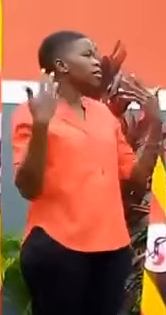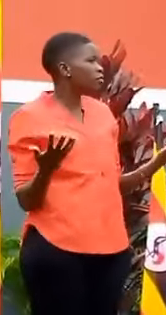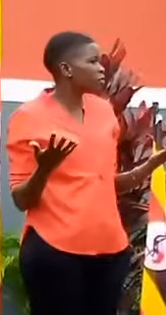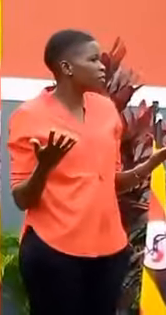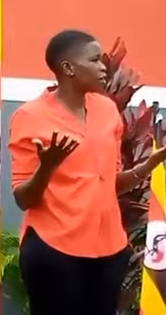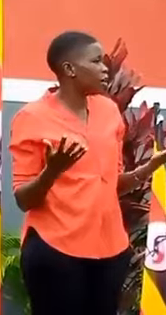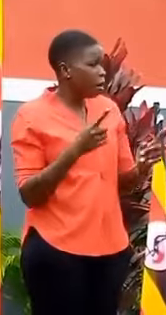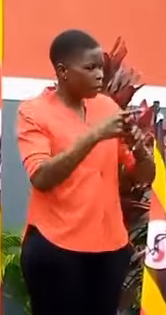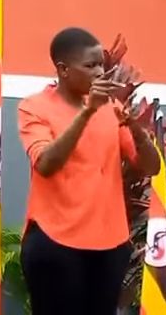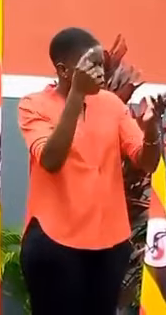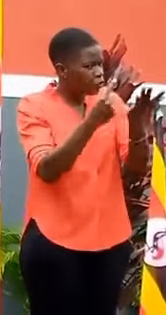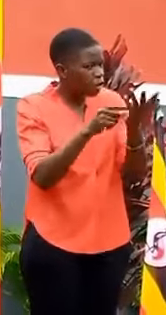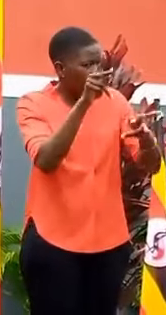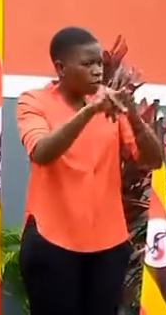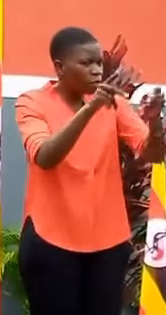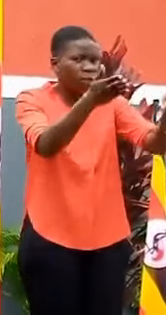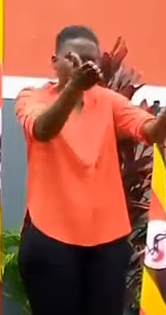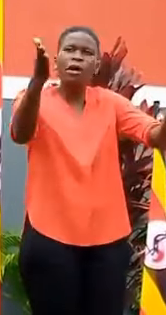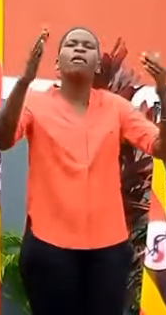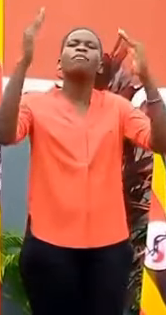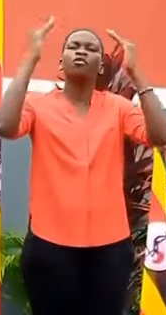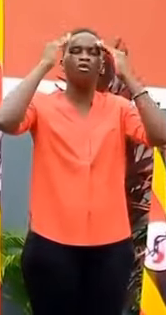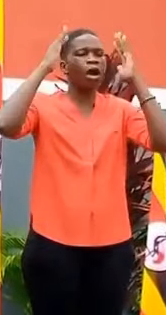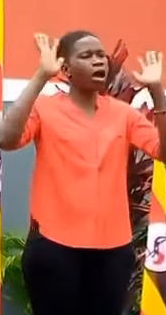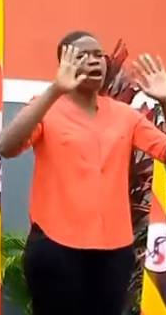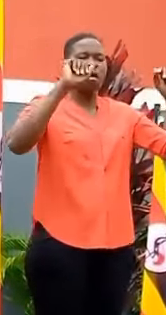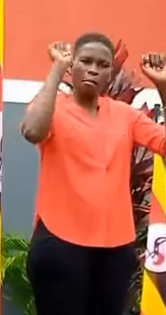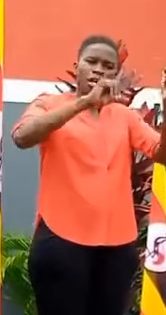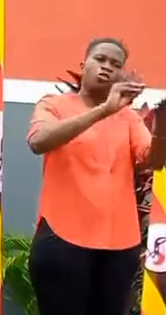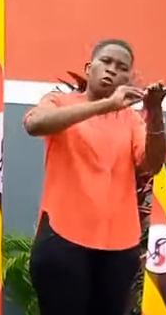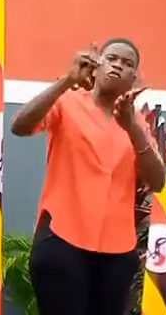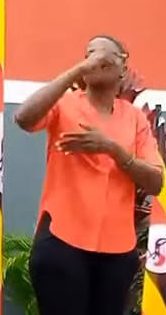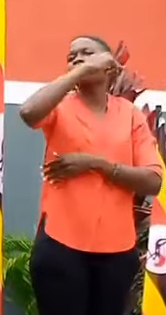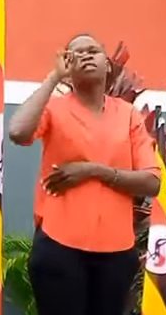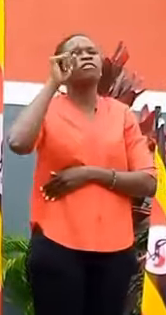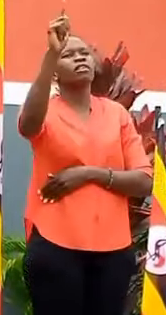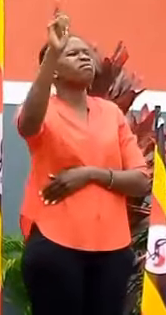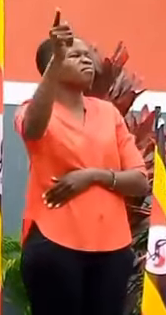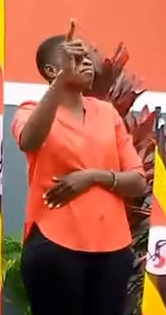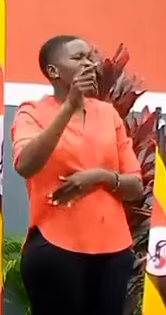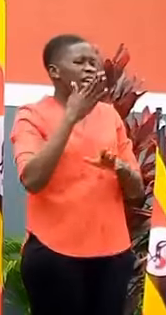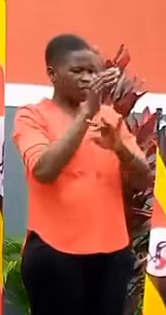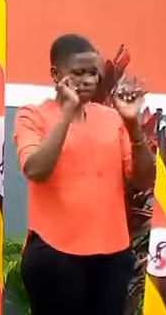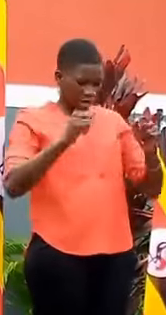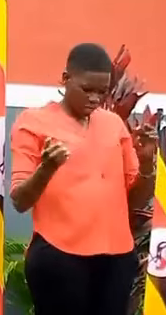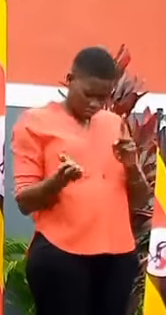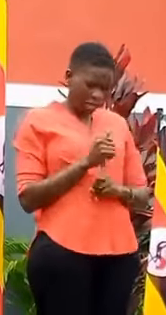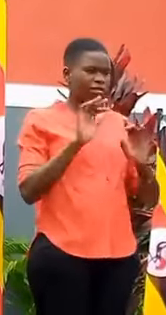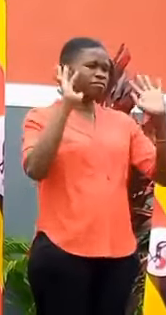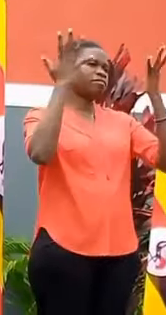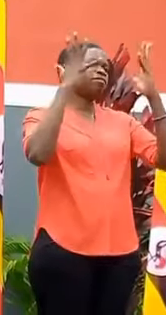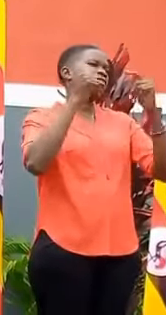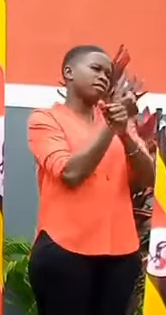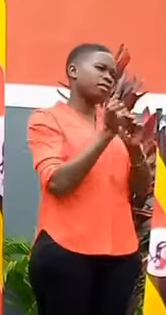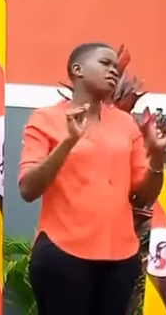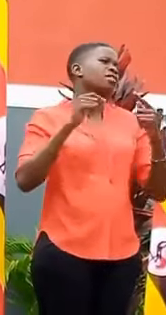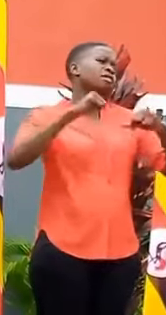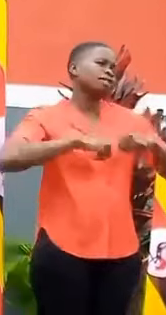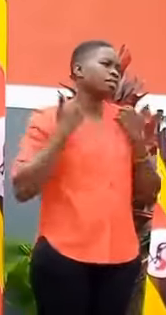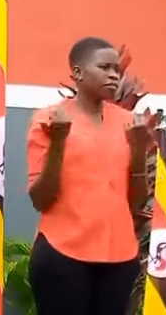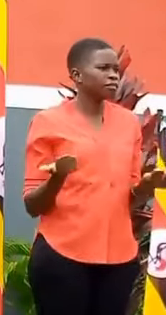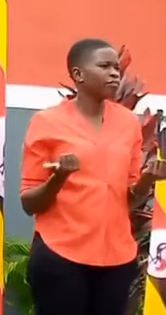naye bannayuganda bamanyi nti bo baagala kujjako nakyemalira olw'eddembe n'okweyagala byonke bidde mu Uganda